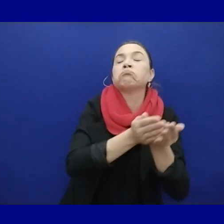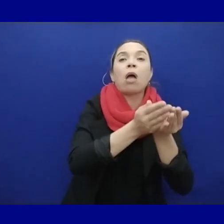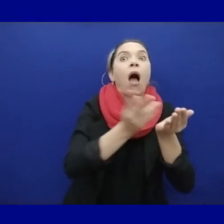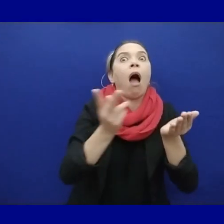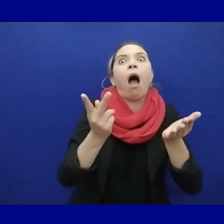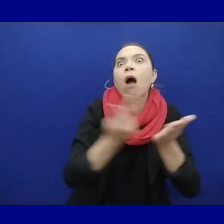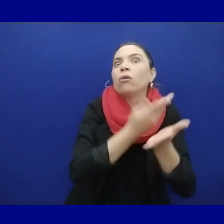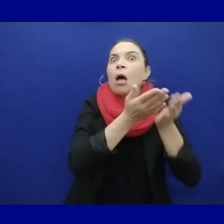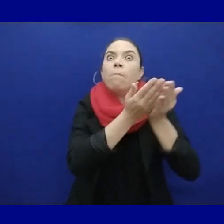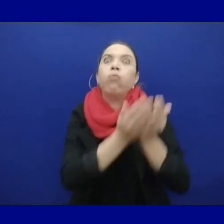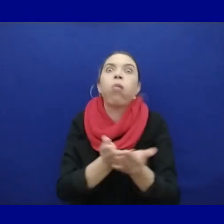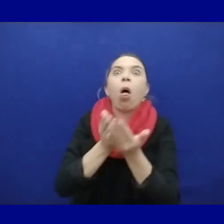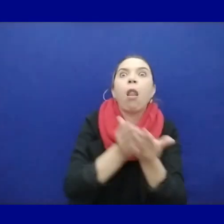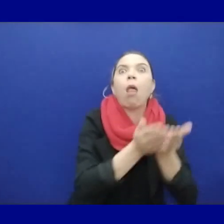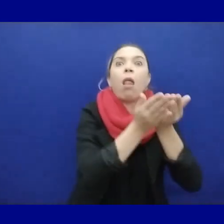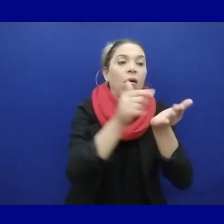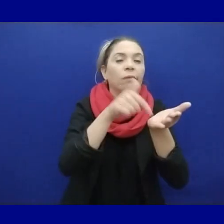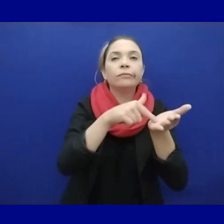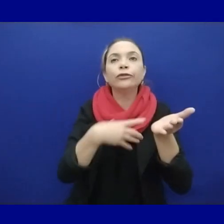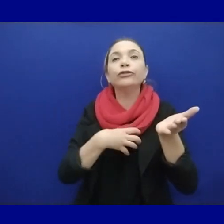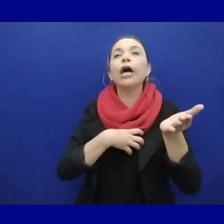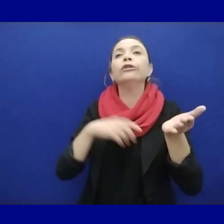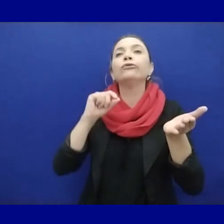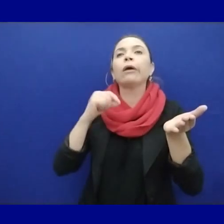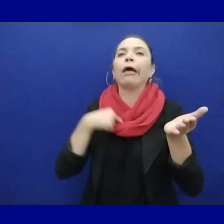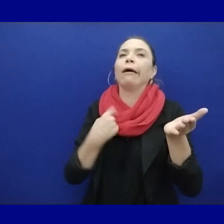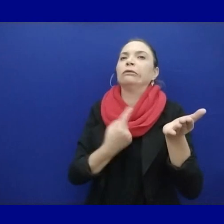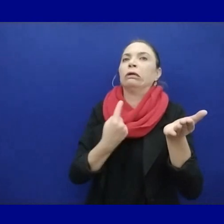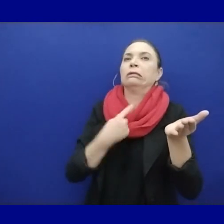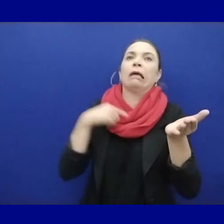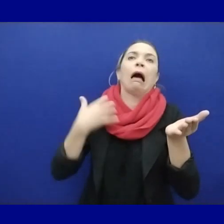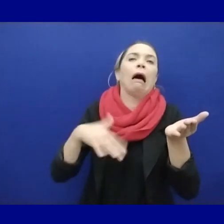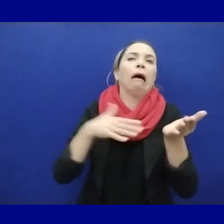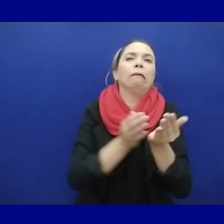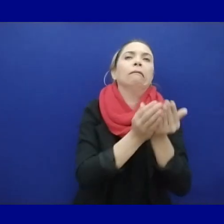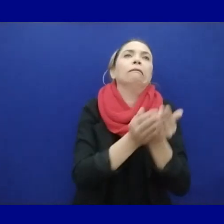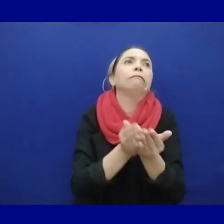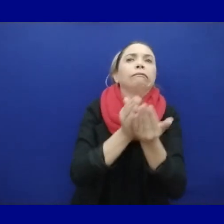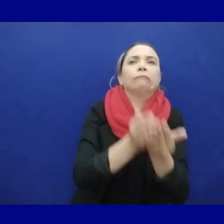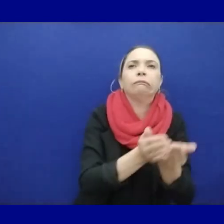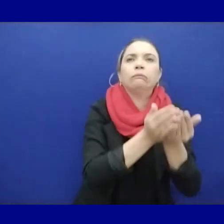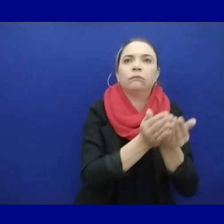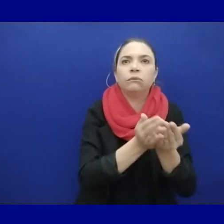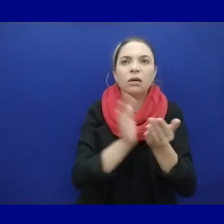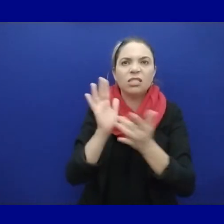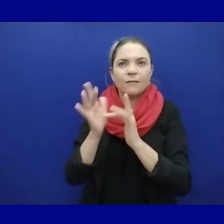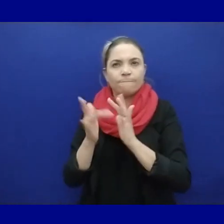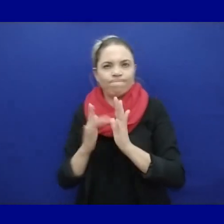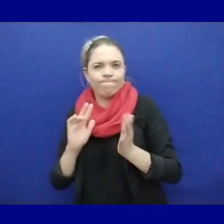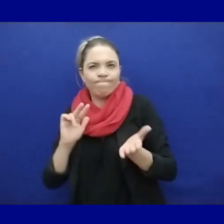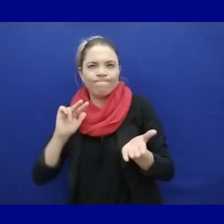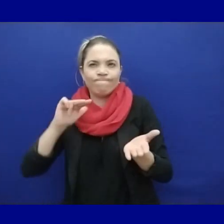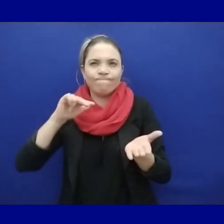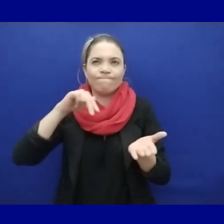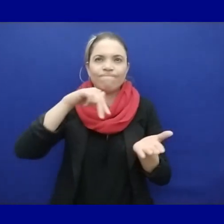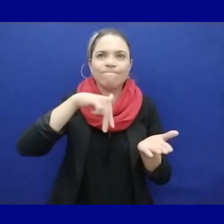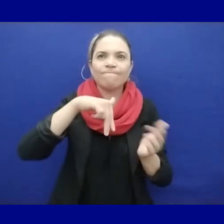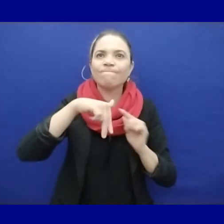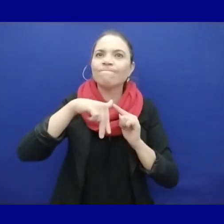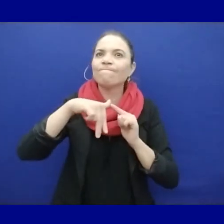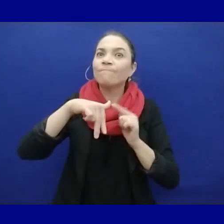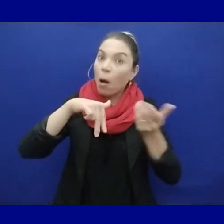suas necessidades, dos seus medos e apareceria pelo seu Santo Espírito. A mão de Deus jamais